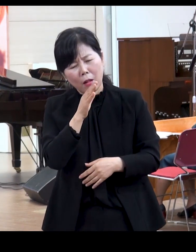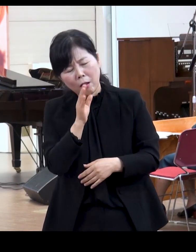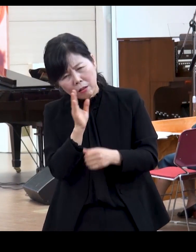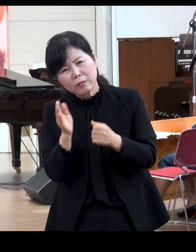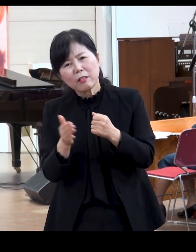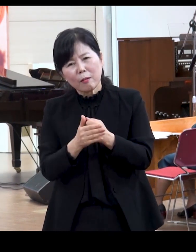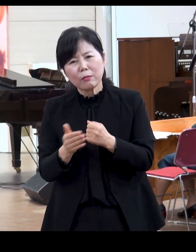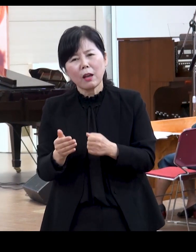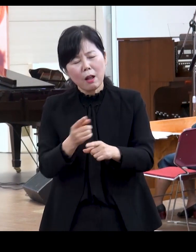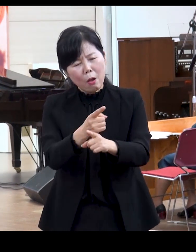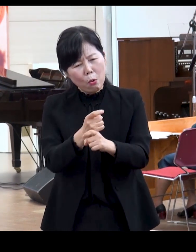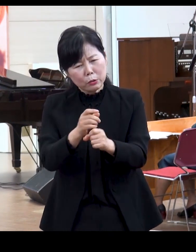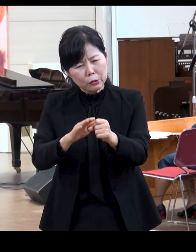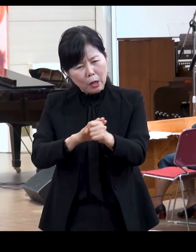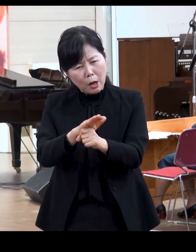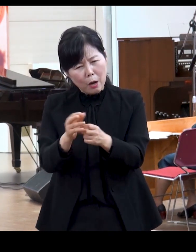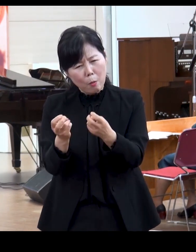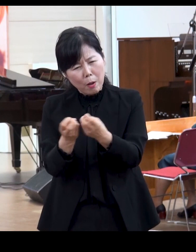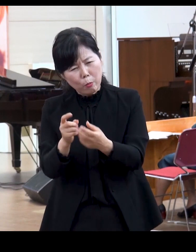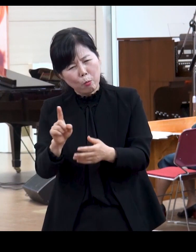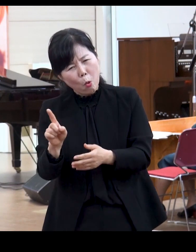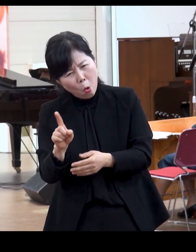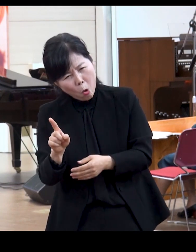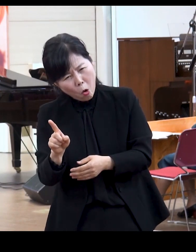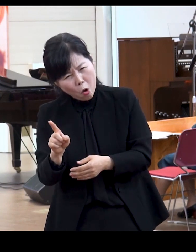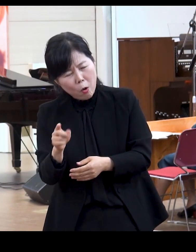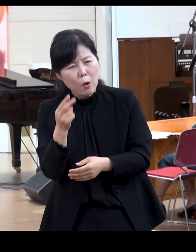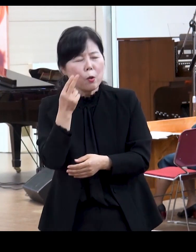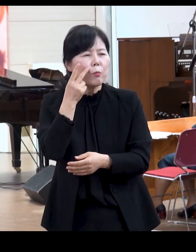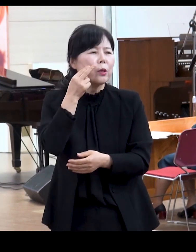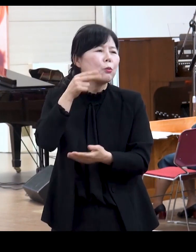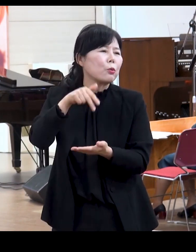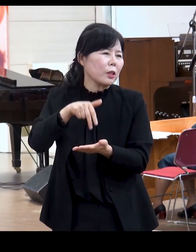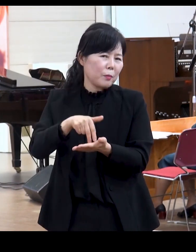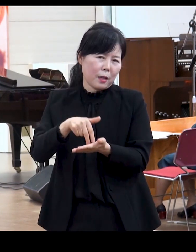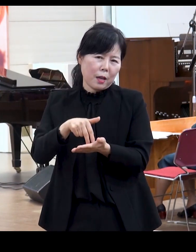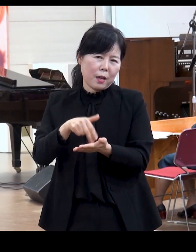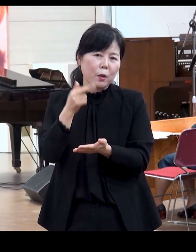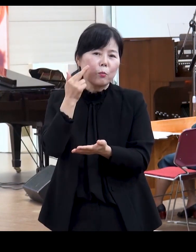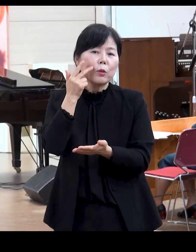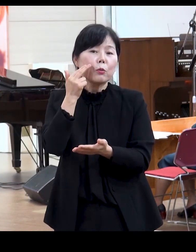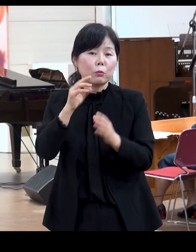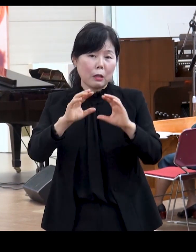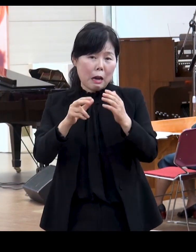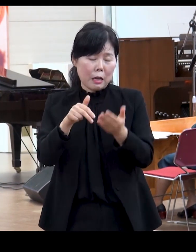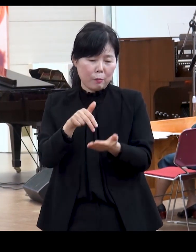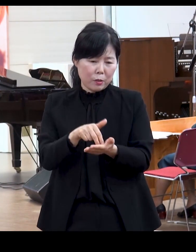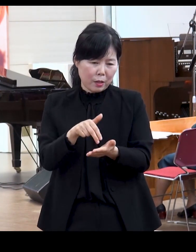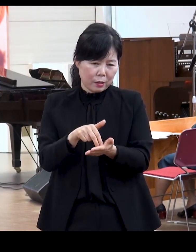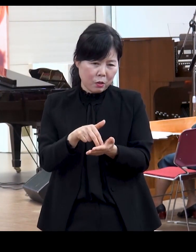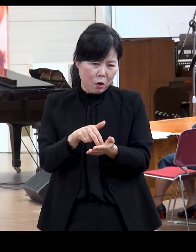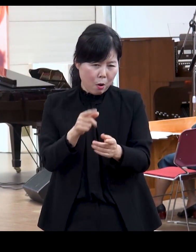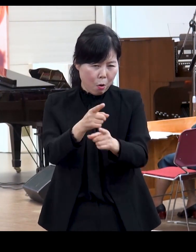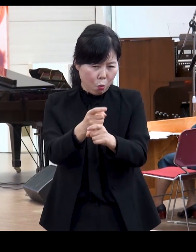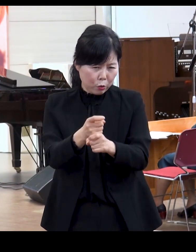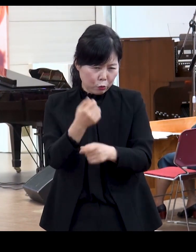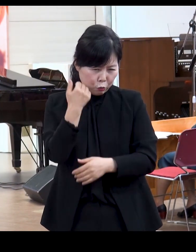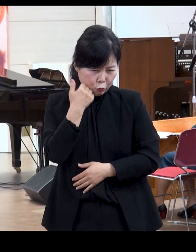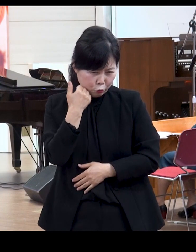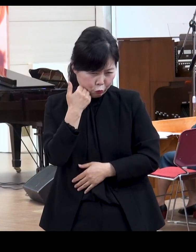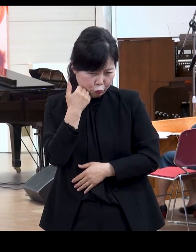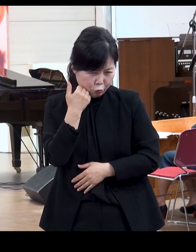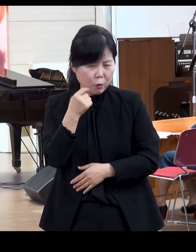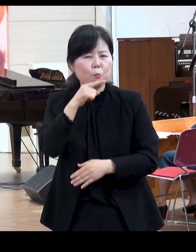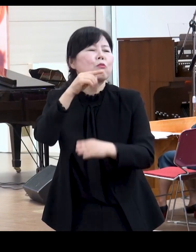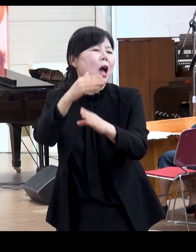부분에 바로 그 말씀을 실천하기 위해서 미국의 가장 적대적인 나라가 어딘가 했을 때